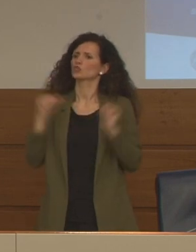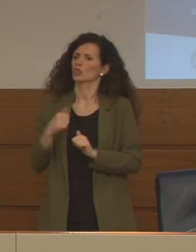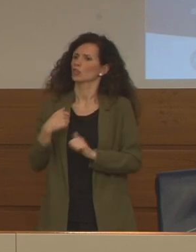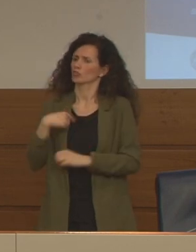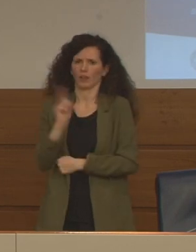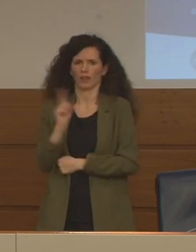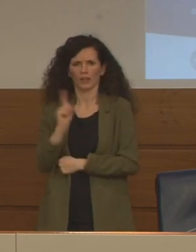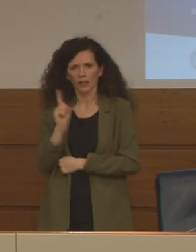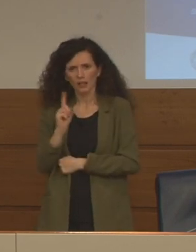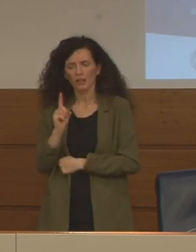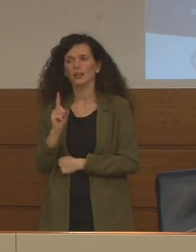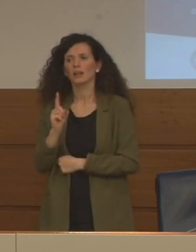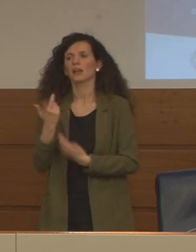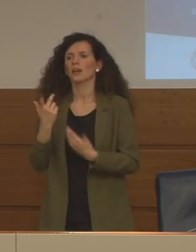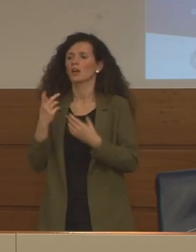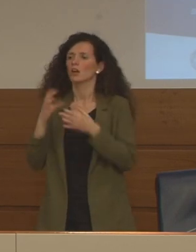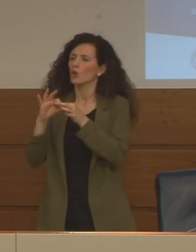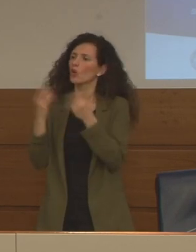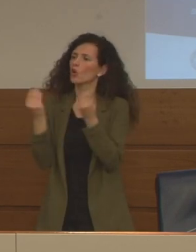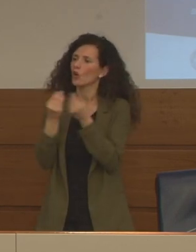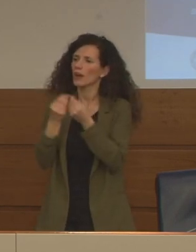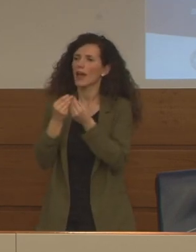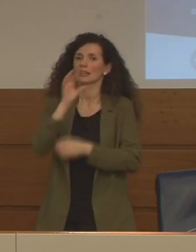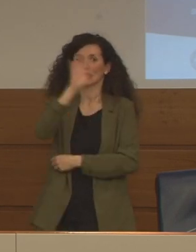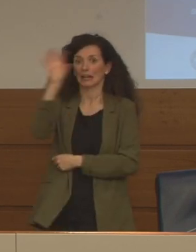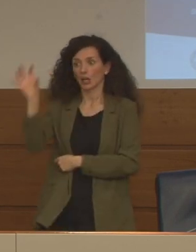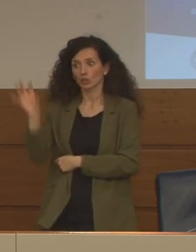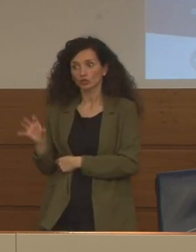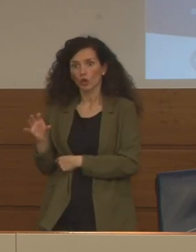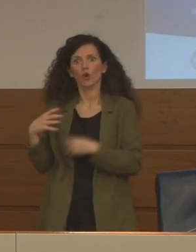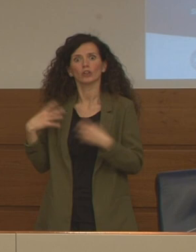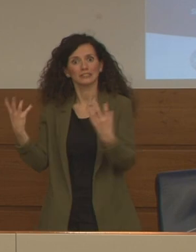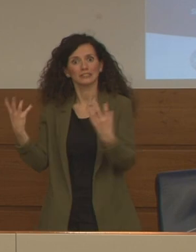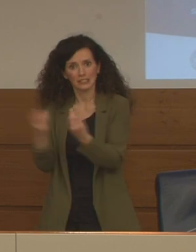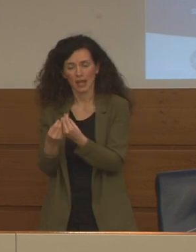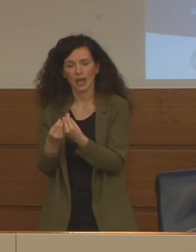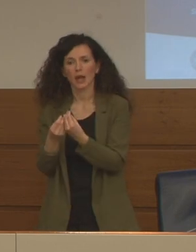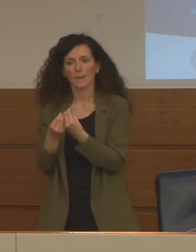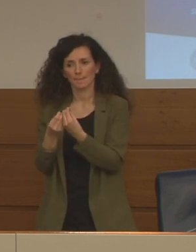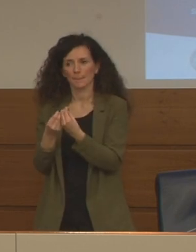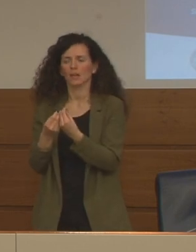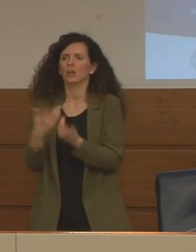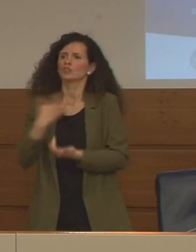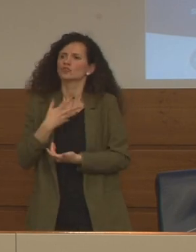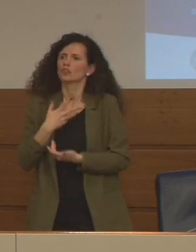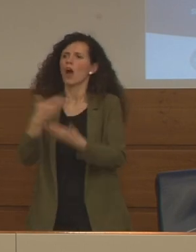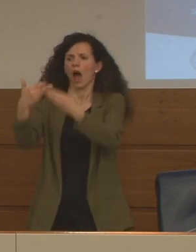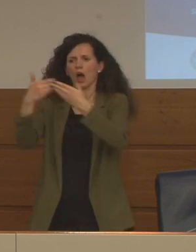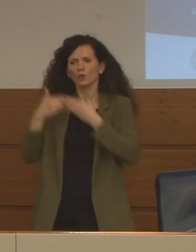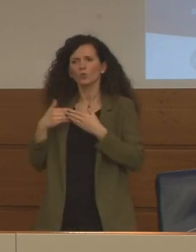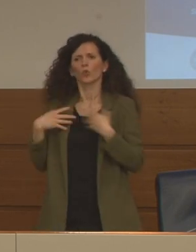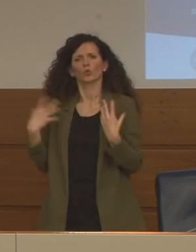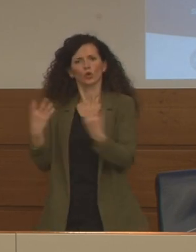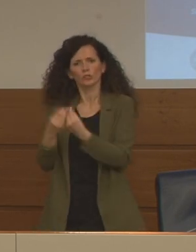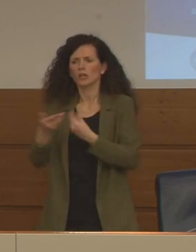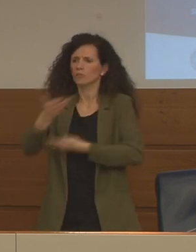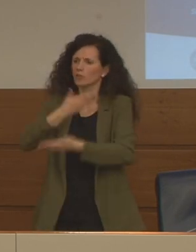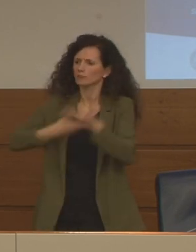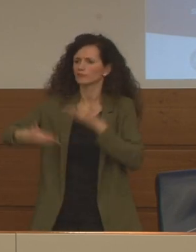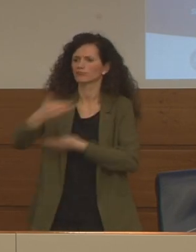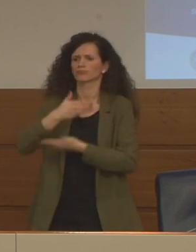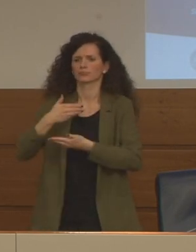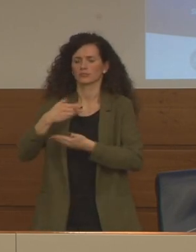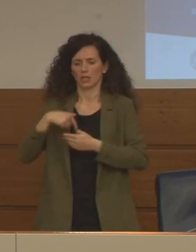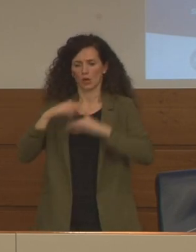lo stanno facendo i colleghi delle regioni e c'è un aiuto tra noi e le